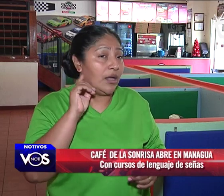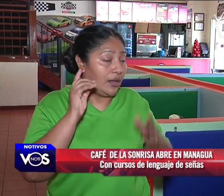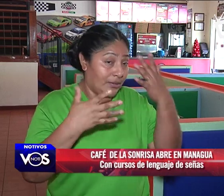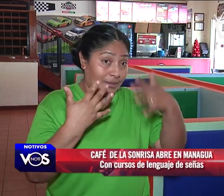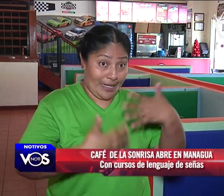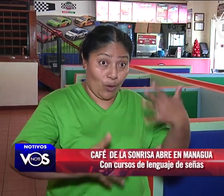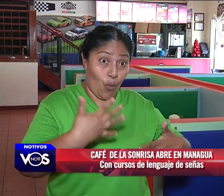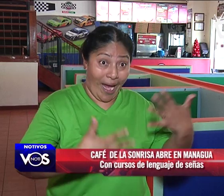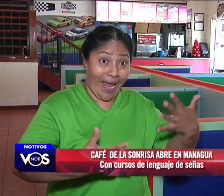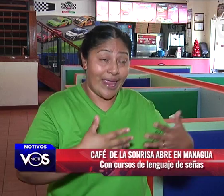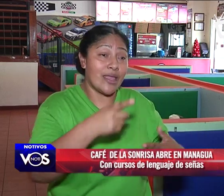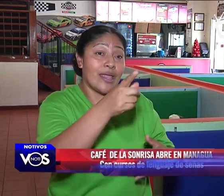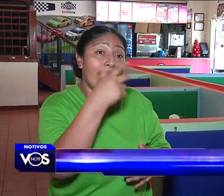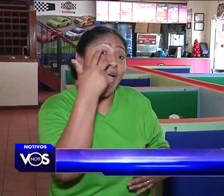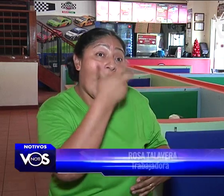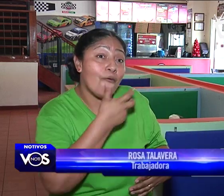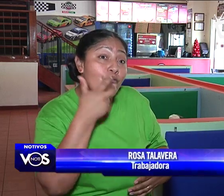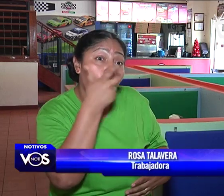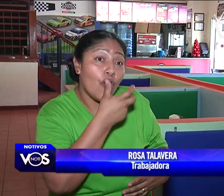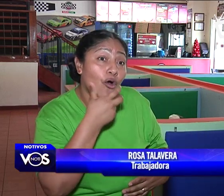muy difícil en veces el lenguaje.